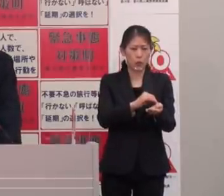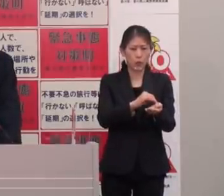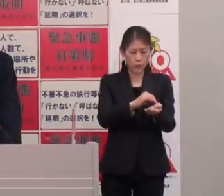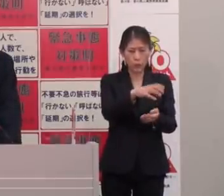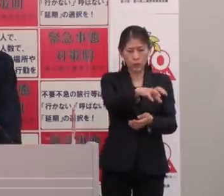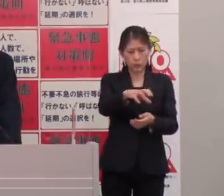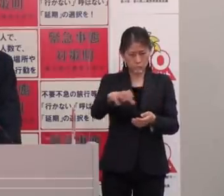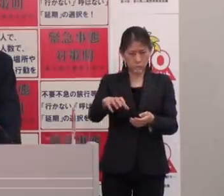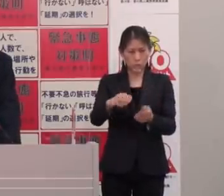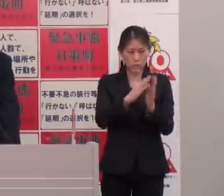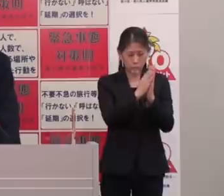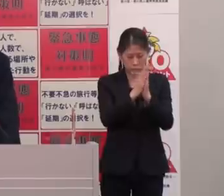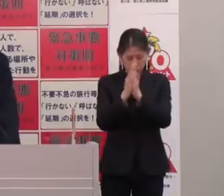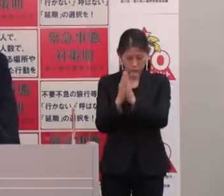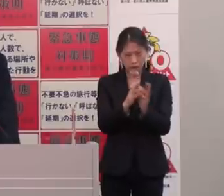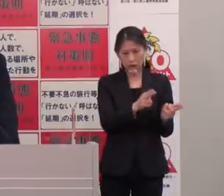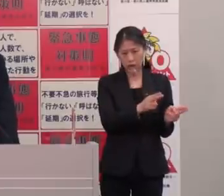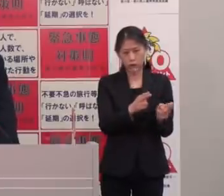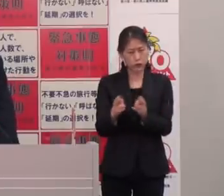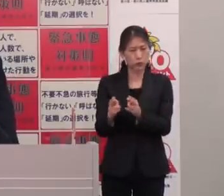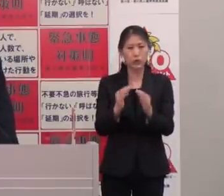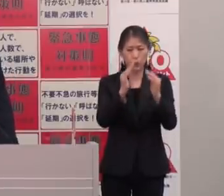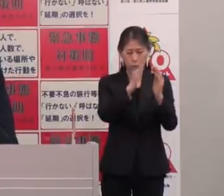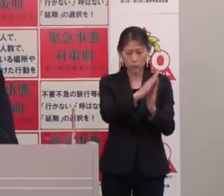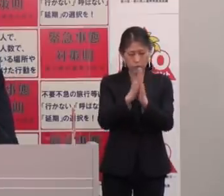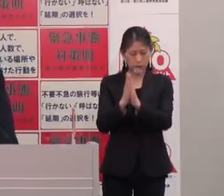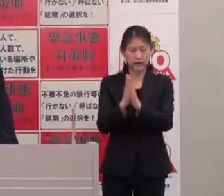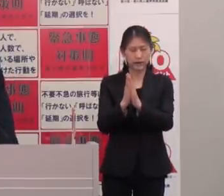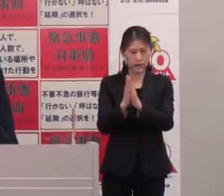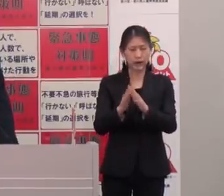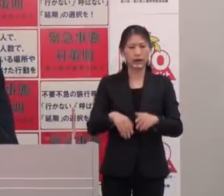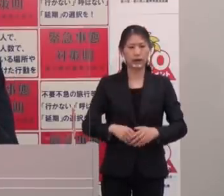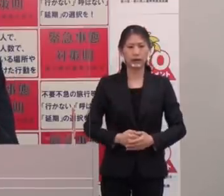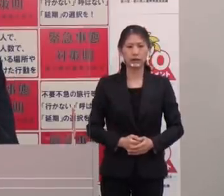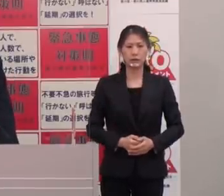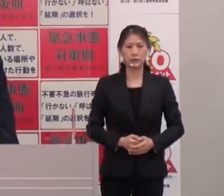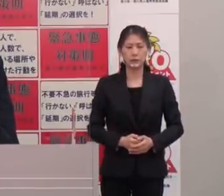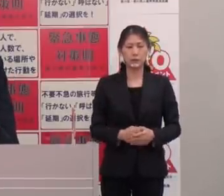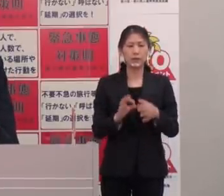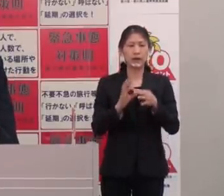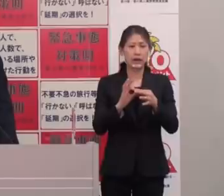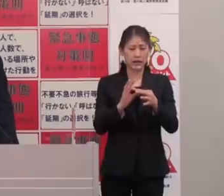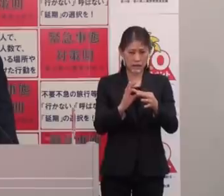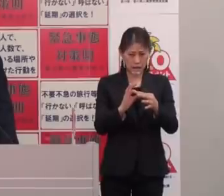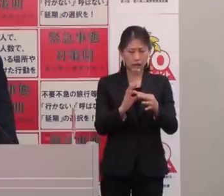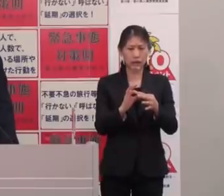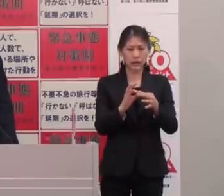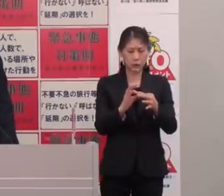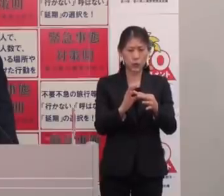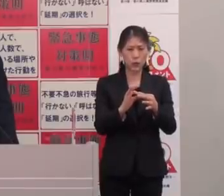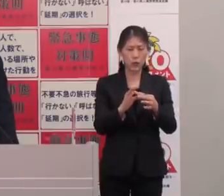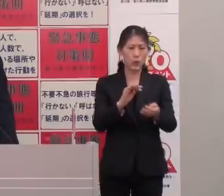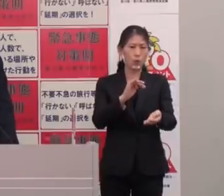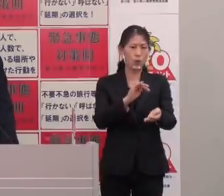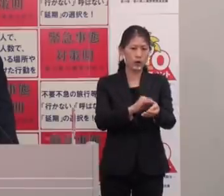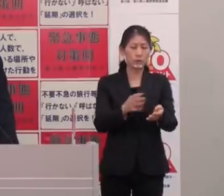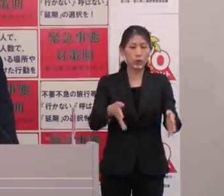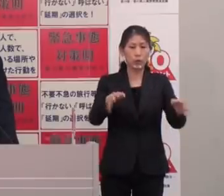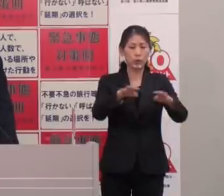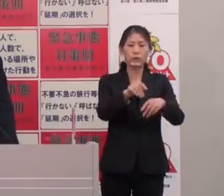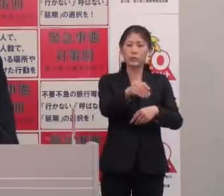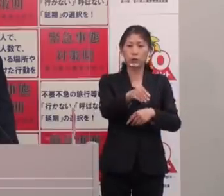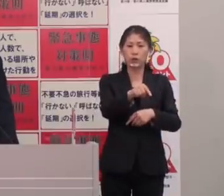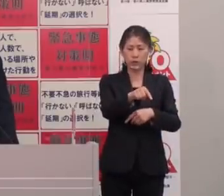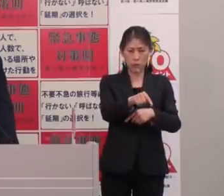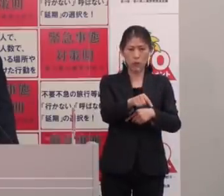。これに加えまして、関係医療機関に対して確保病床の拡充